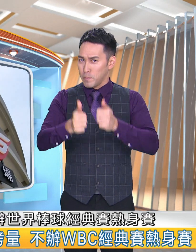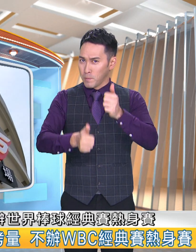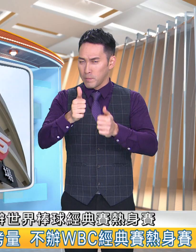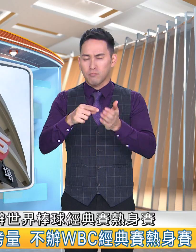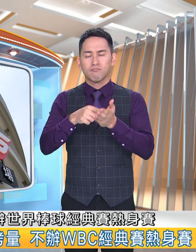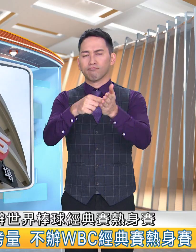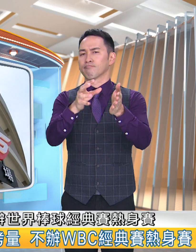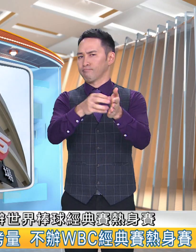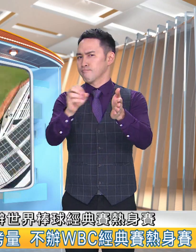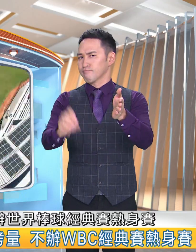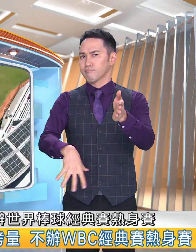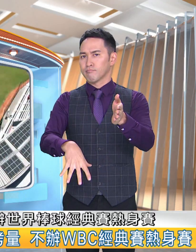身赛。